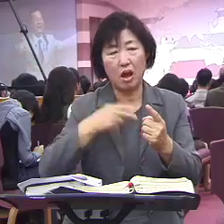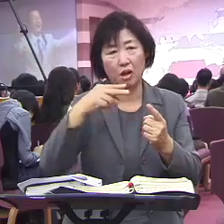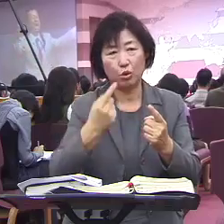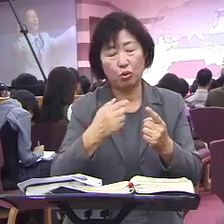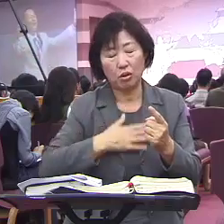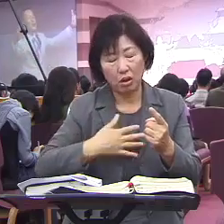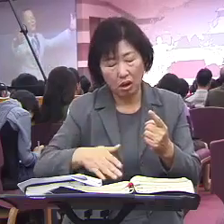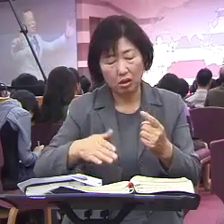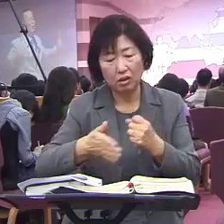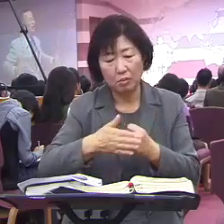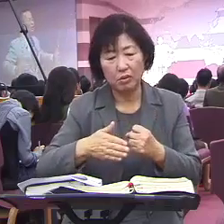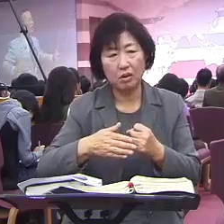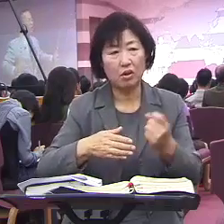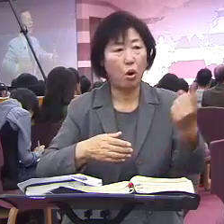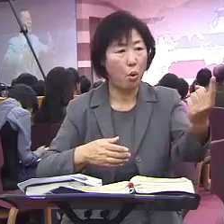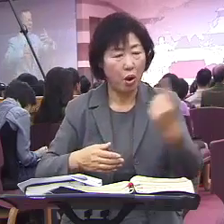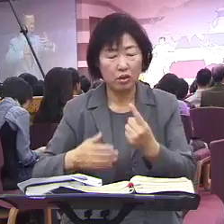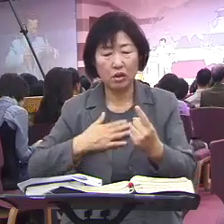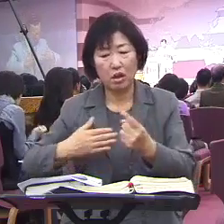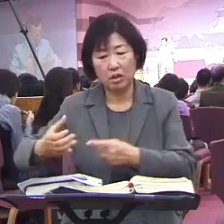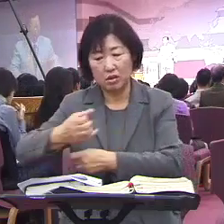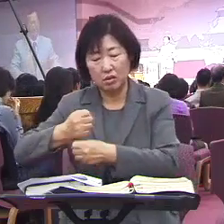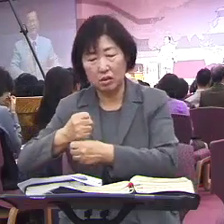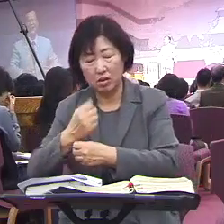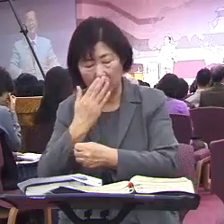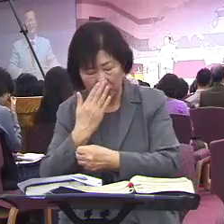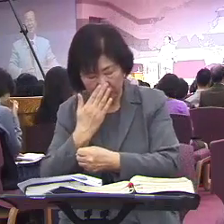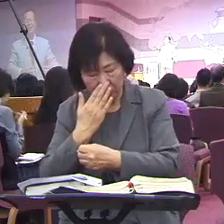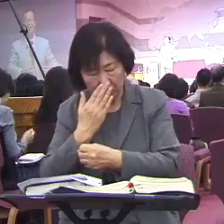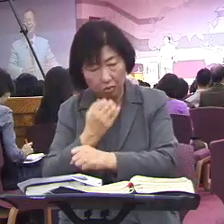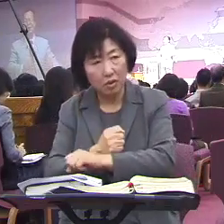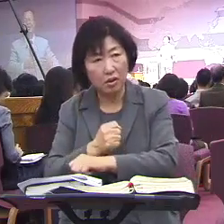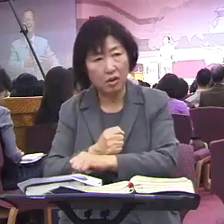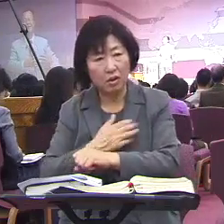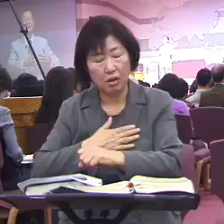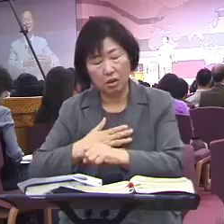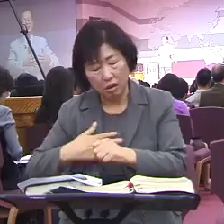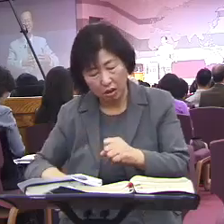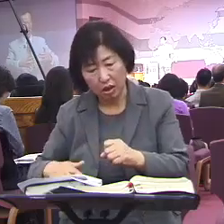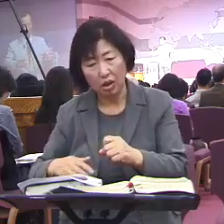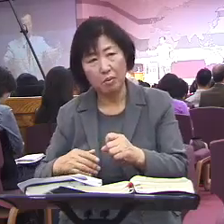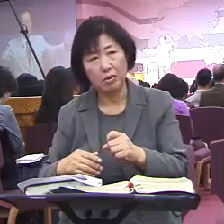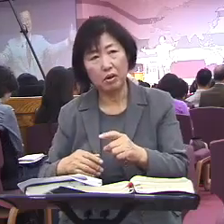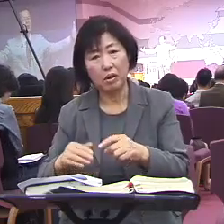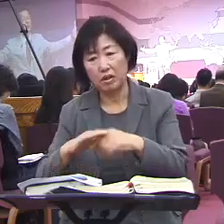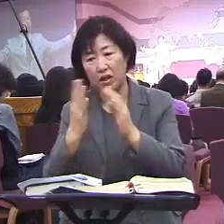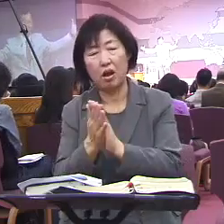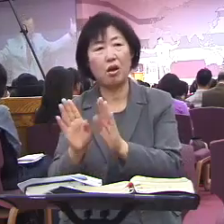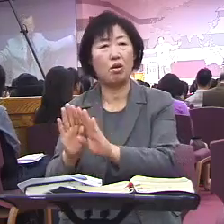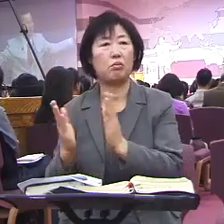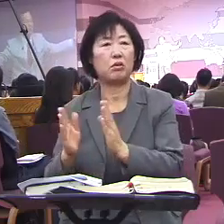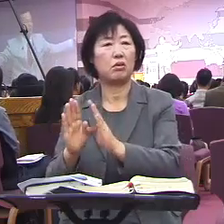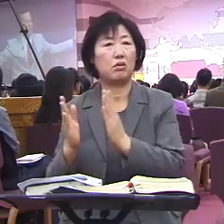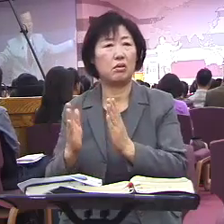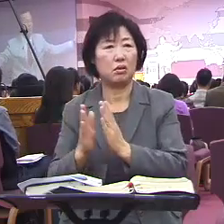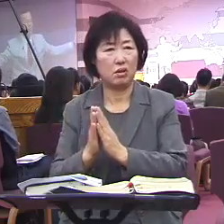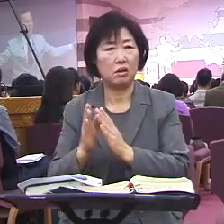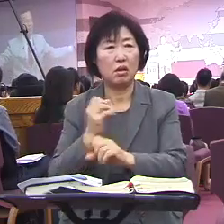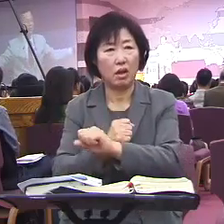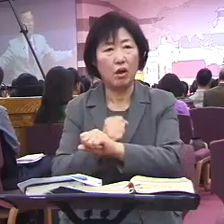그가 와서 내 짐을 질 수 있도록 내가 겸손하게 내 연약함을 다 오픈하는 것도 꼭 필요하다는